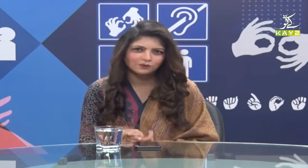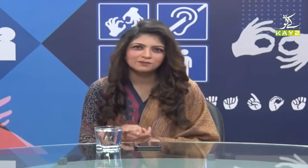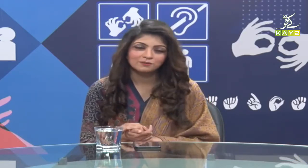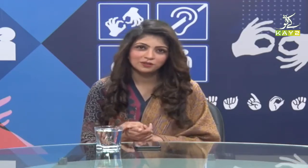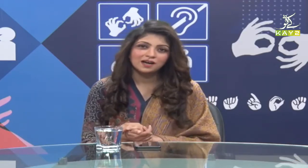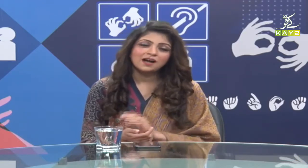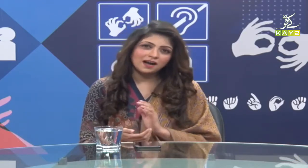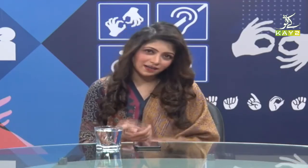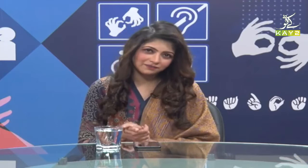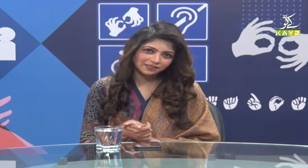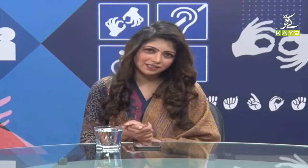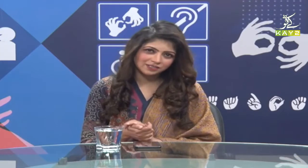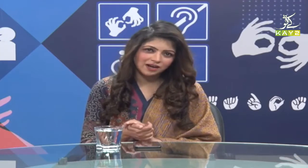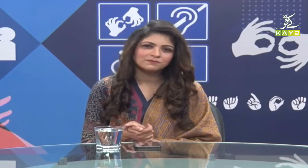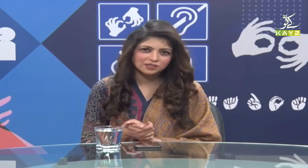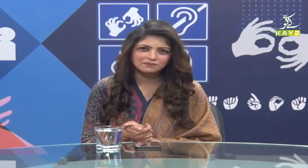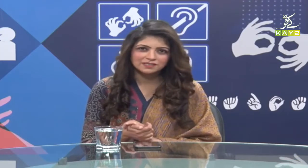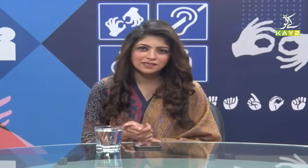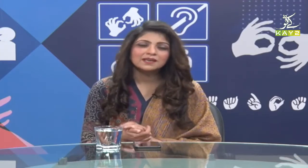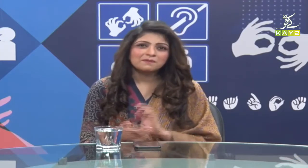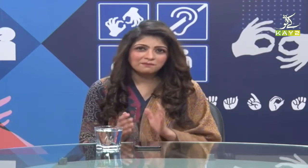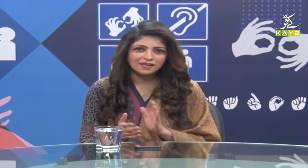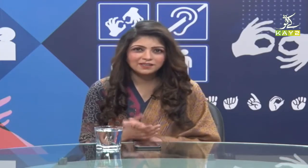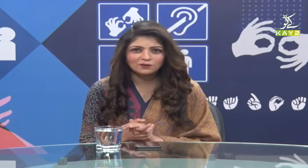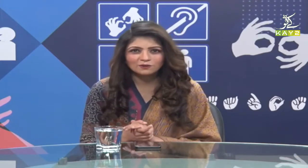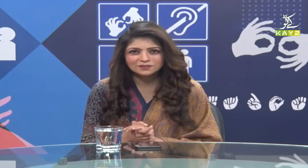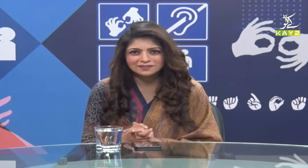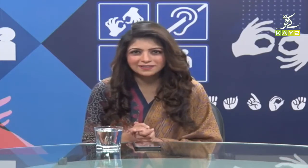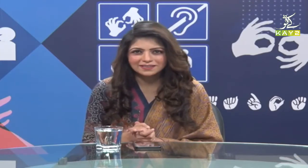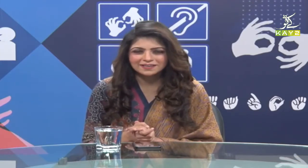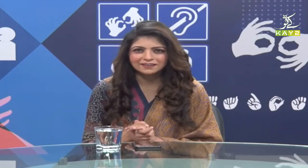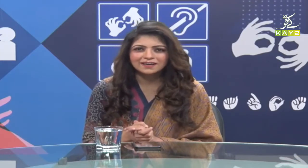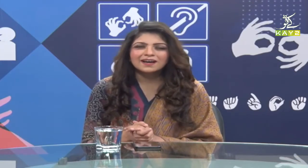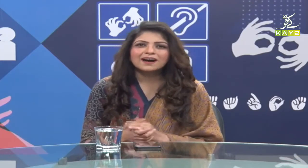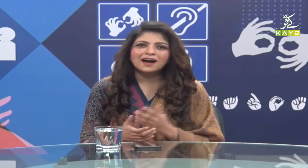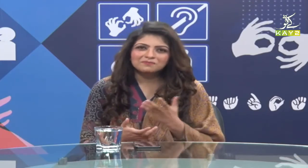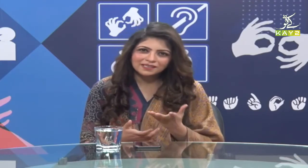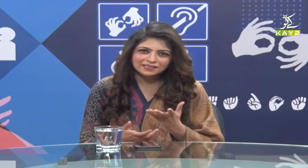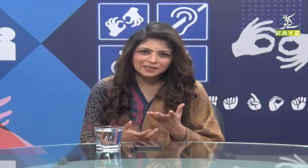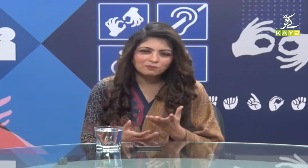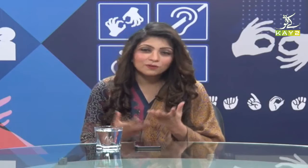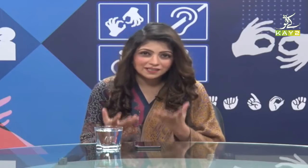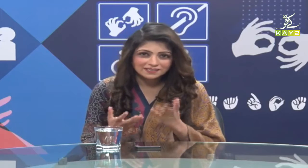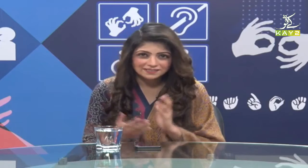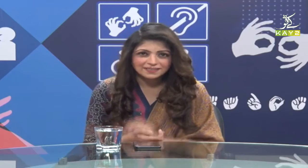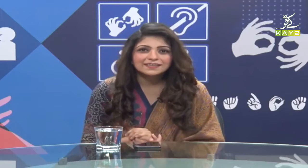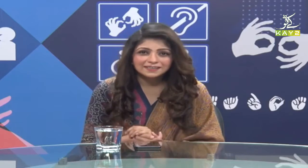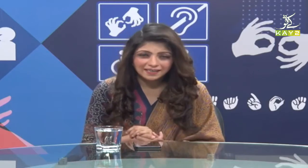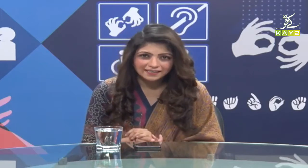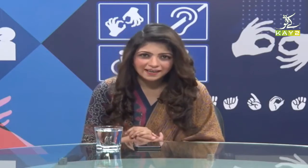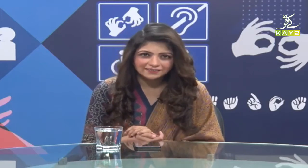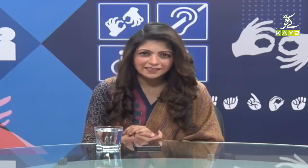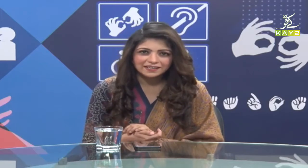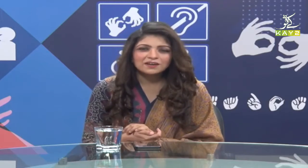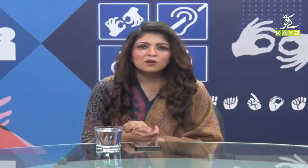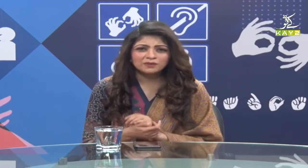को होस्ट मैमूना हर हफ्ते की शाम 6 बजे मेन हीरो होस्ट हसन के साथ आपके लिए बहुत सारी चीज़ें